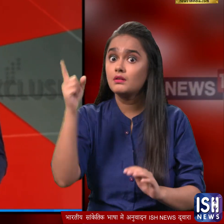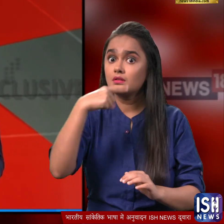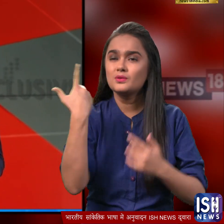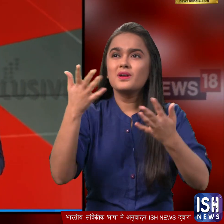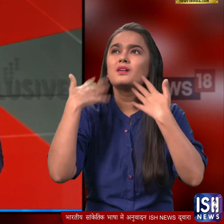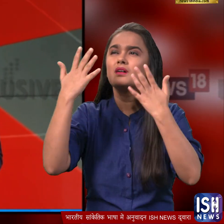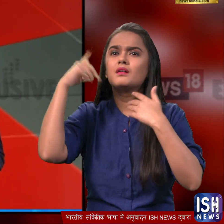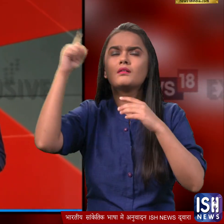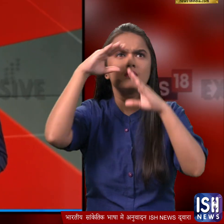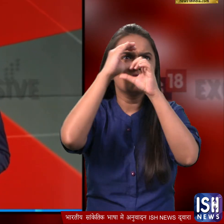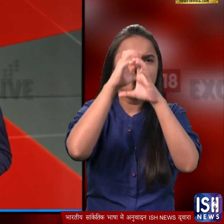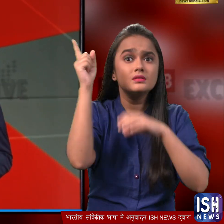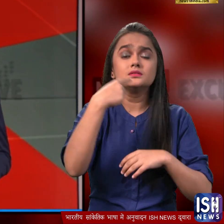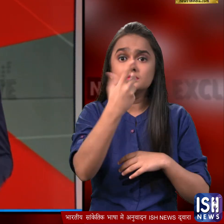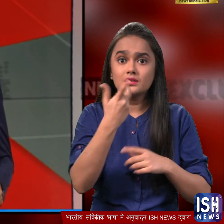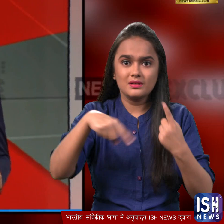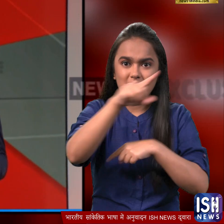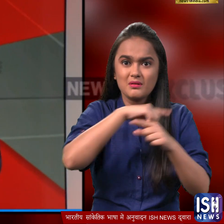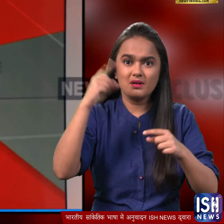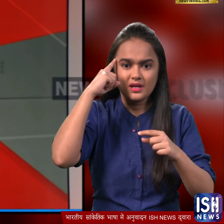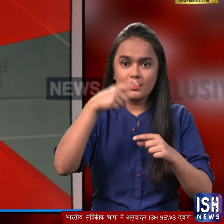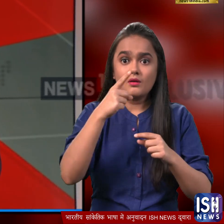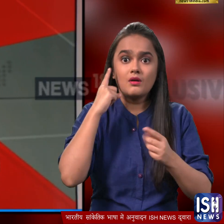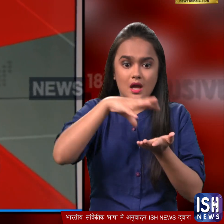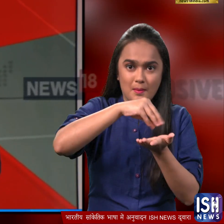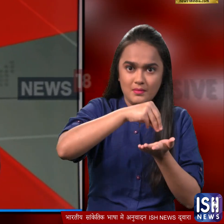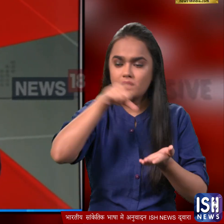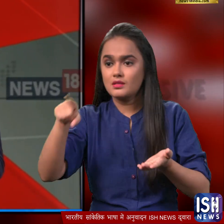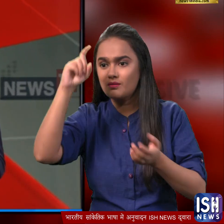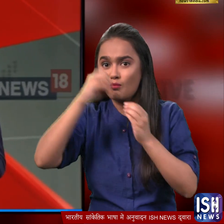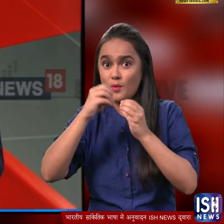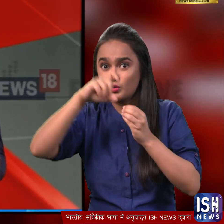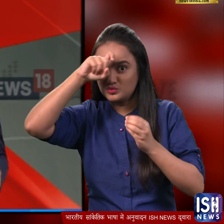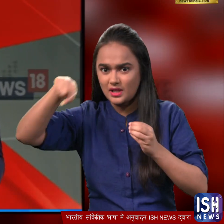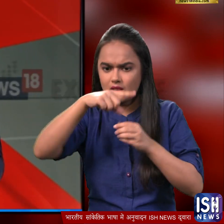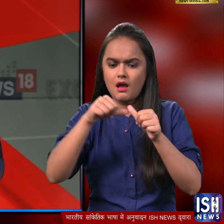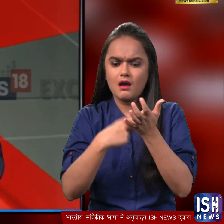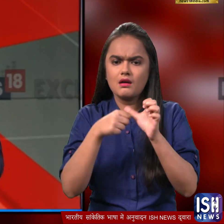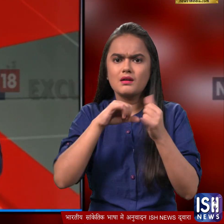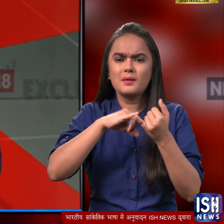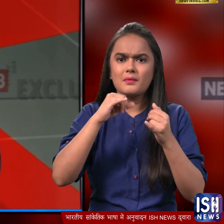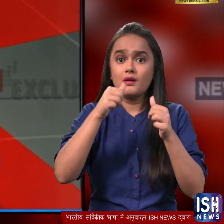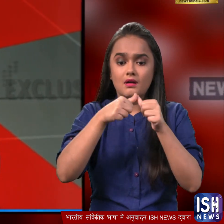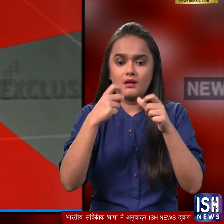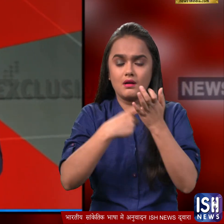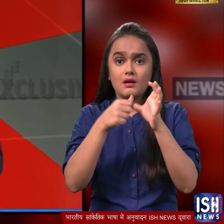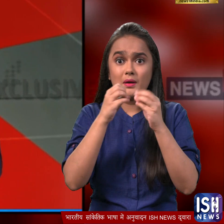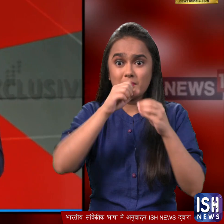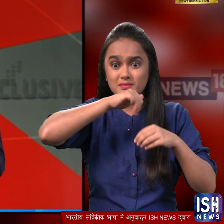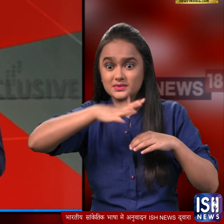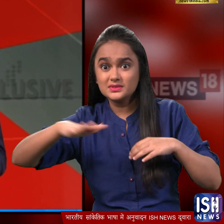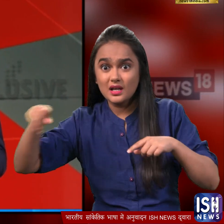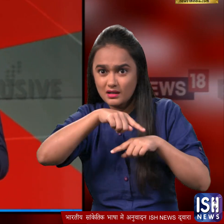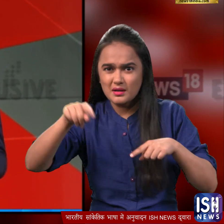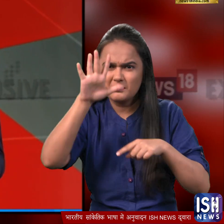क्योंकि मौसम विभाग ने चेतावनी दी है कि खंबात की खाड़ी यानी मुंबई और गुजरात के बीच अरब सागर की लगभग 50 किलोमीटर चौड़ी